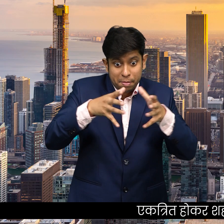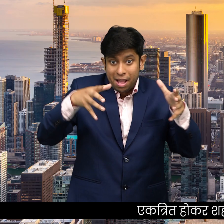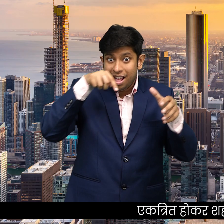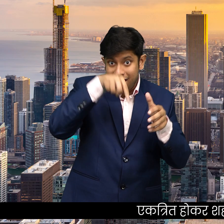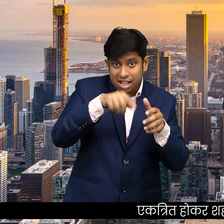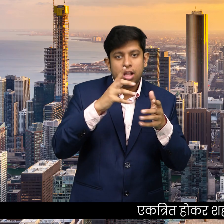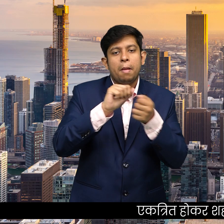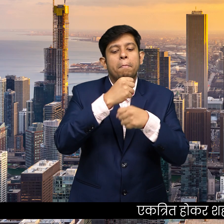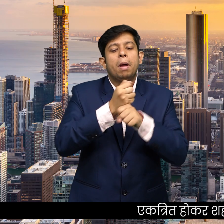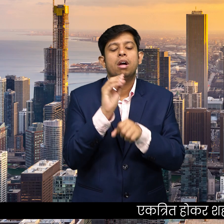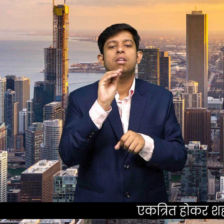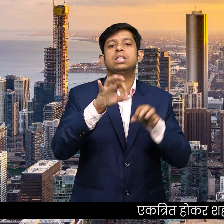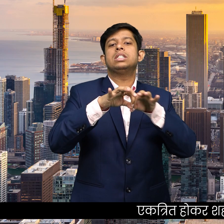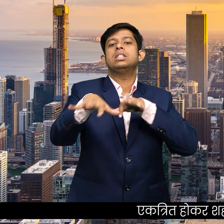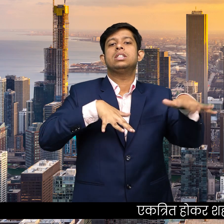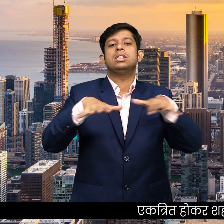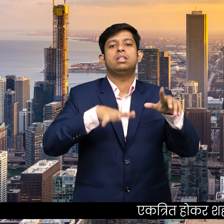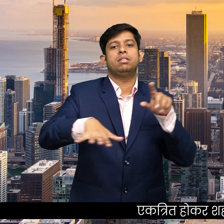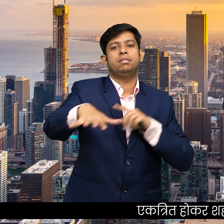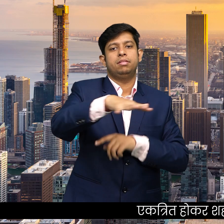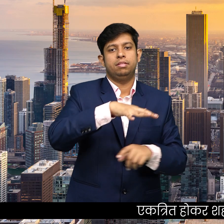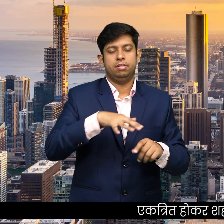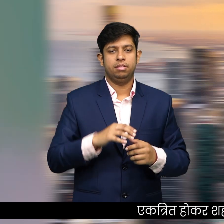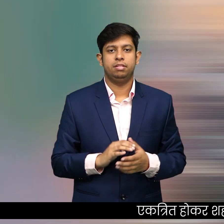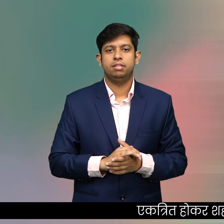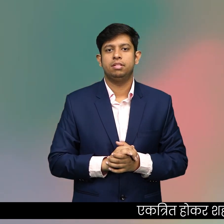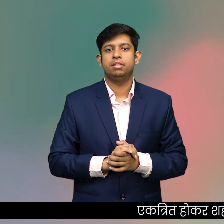होते हैं और शहरों का निर्माण करते हैं।